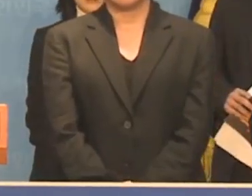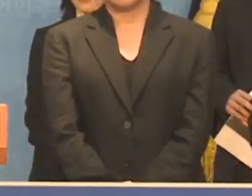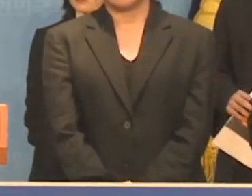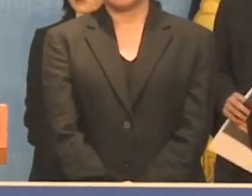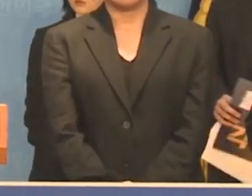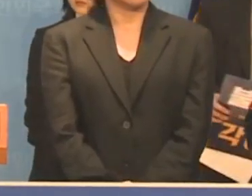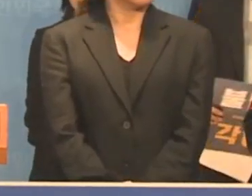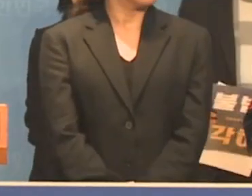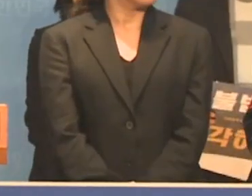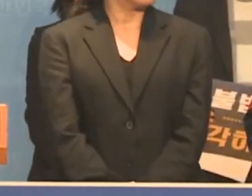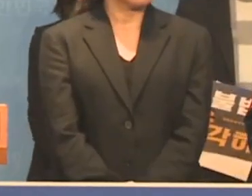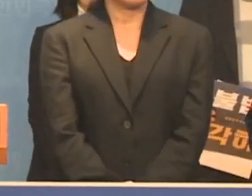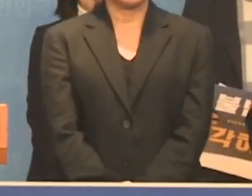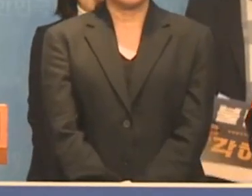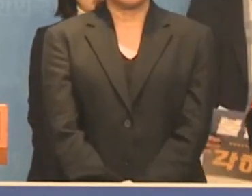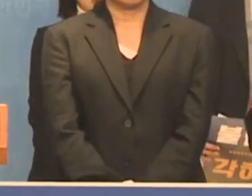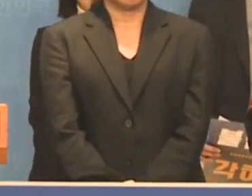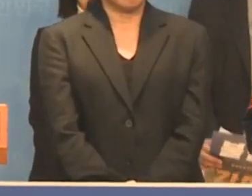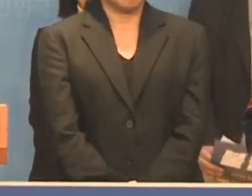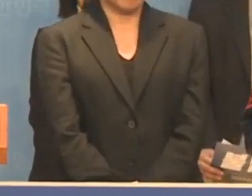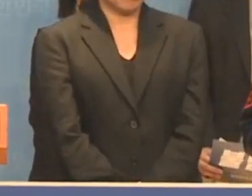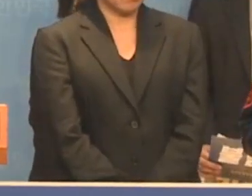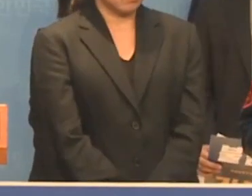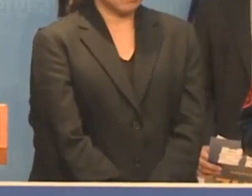의원님 오십니다.